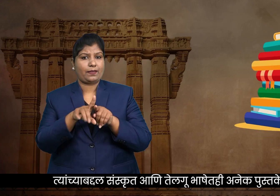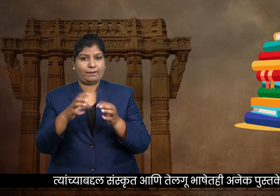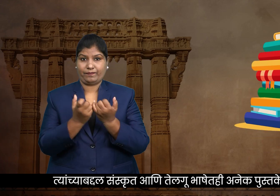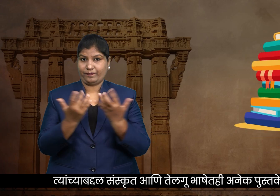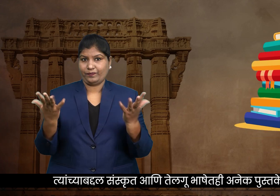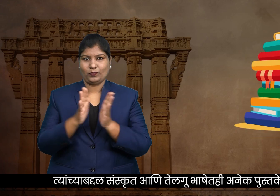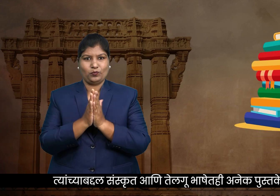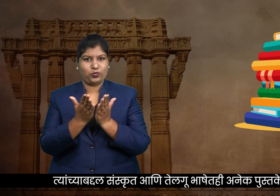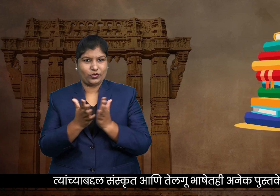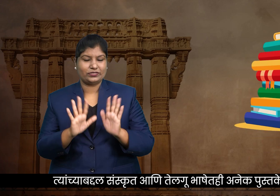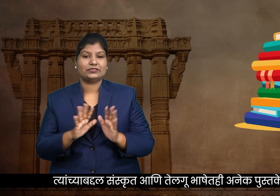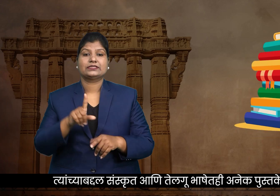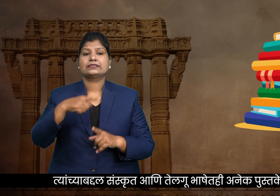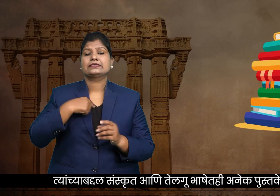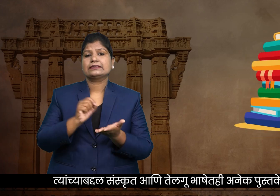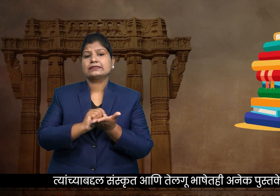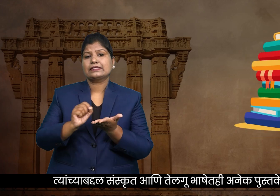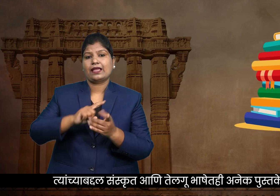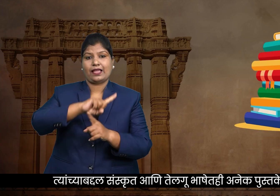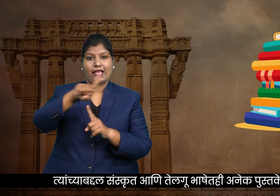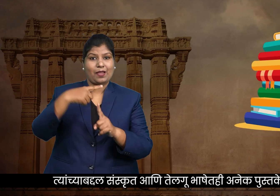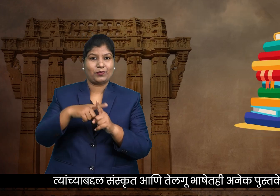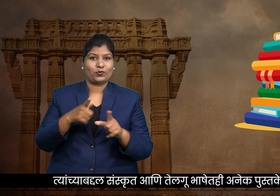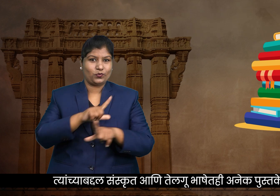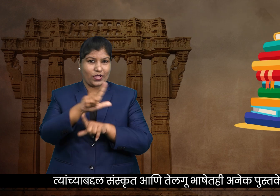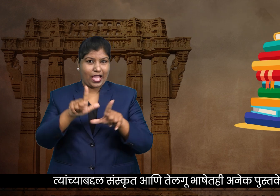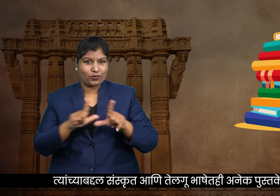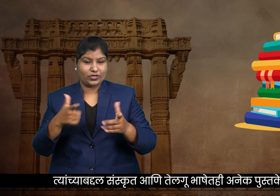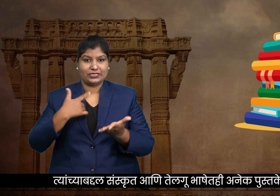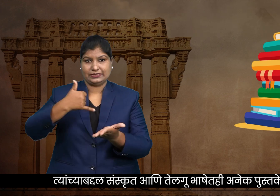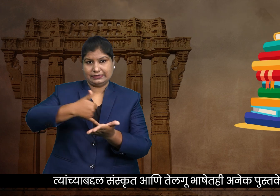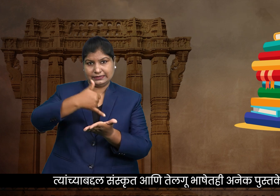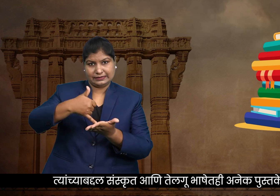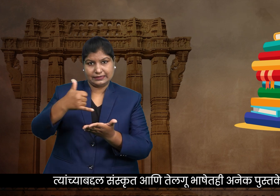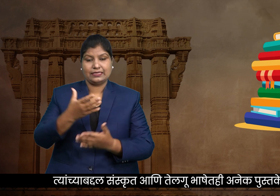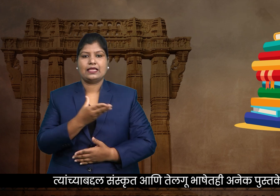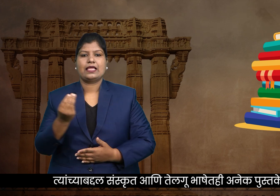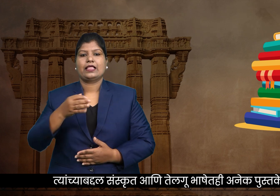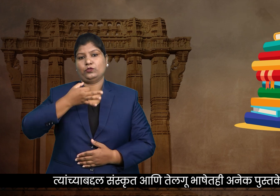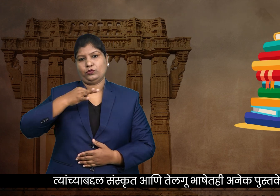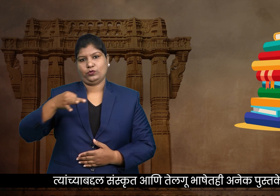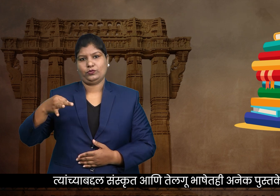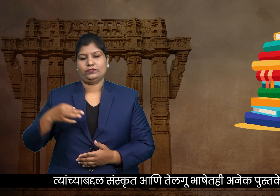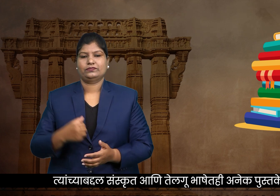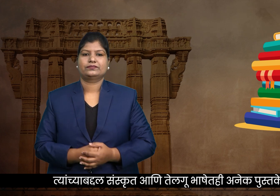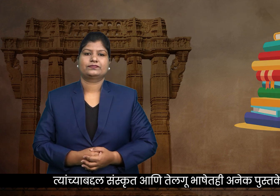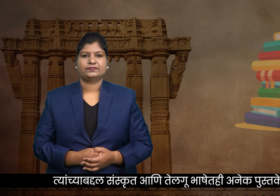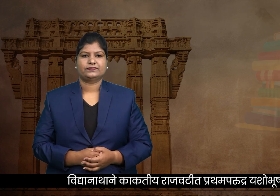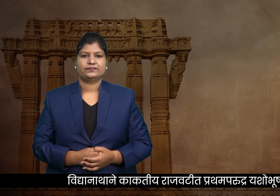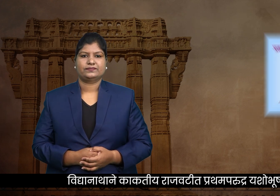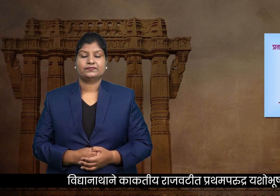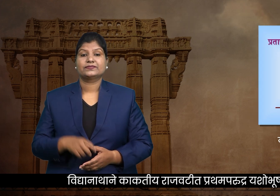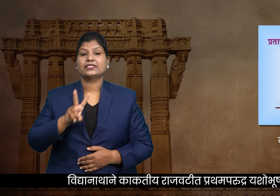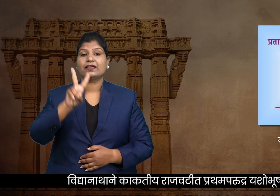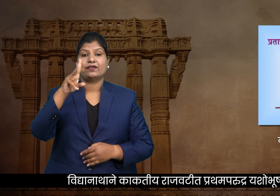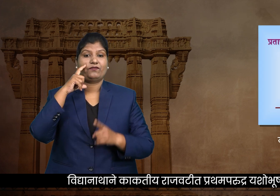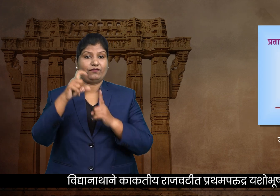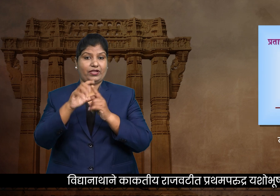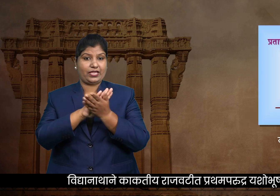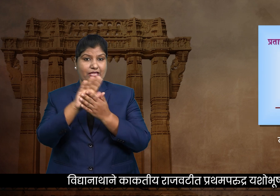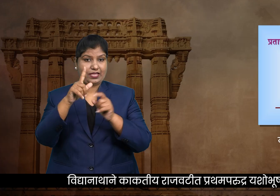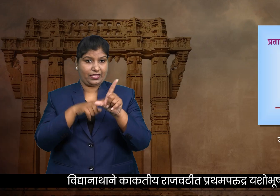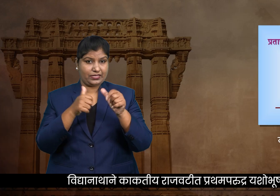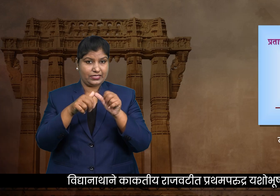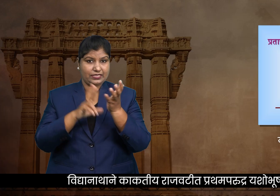त्याच्याबद्दल संस्कृत आणि तेलुगू भाषेतही अनेक पुस्तके लिहिली आहेत.